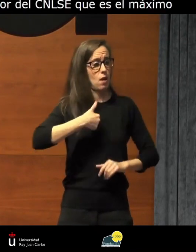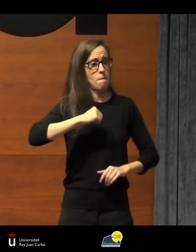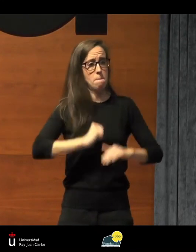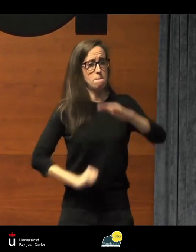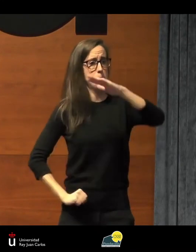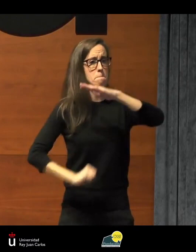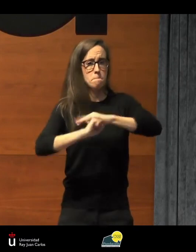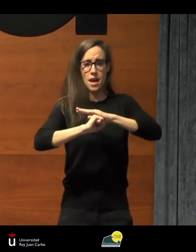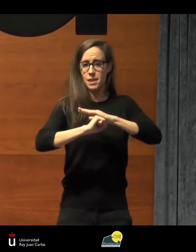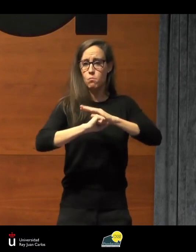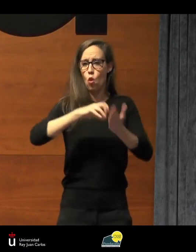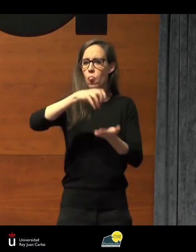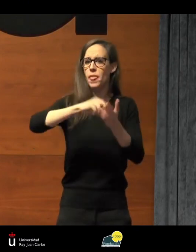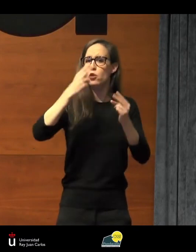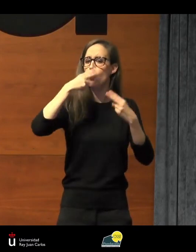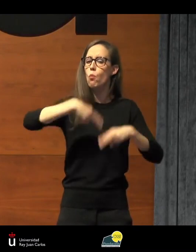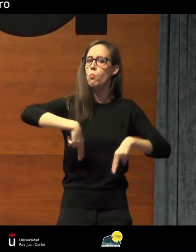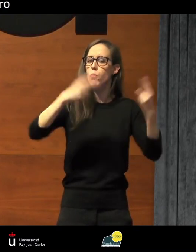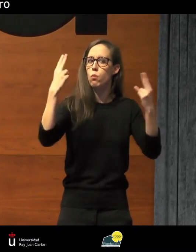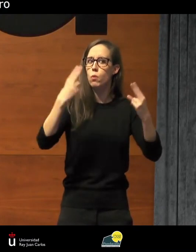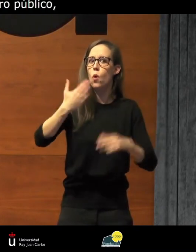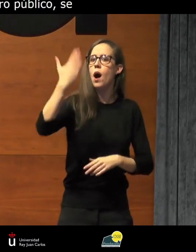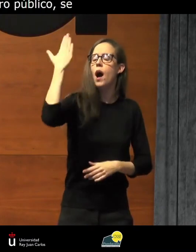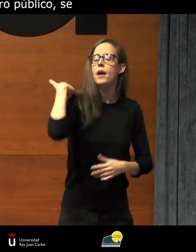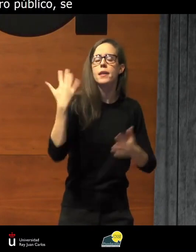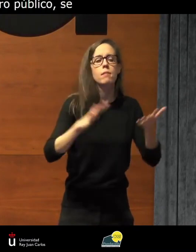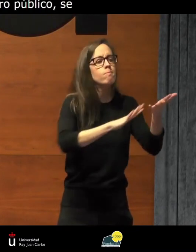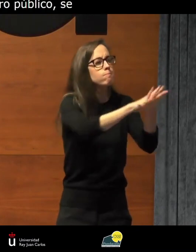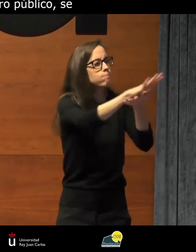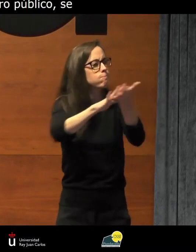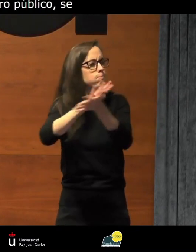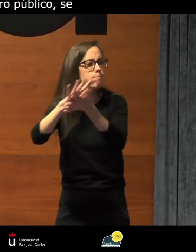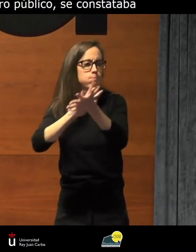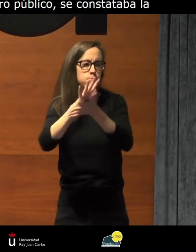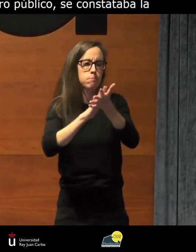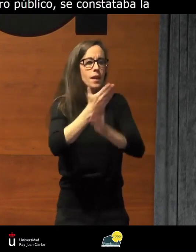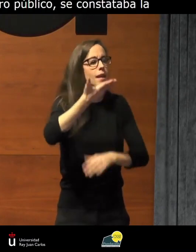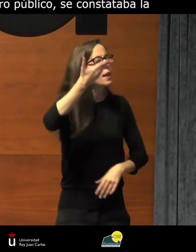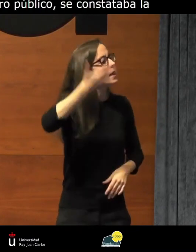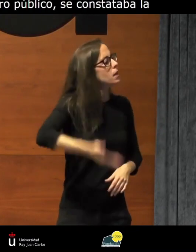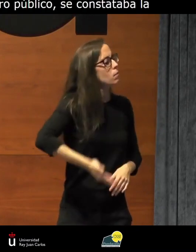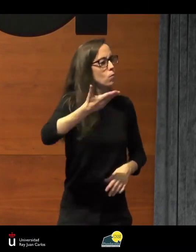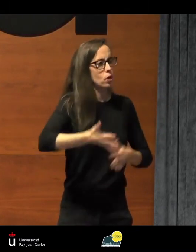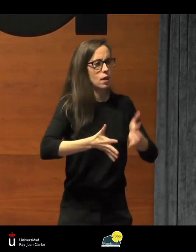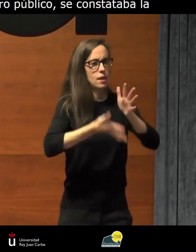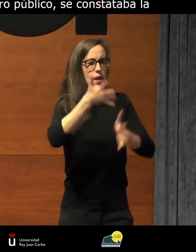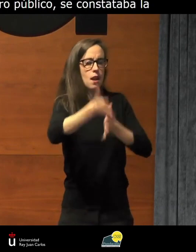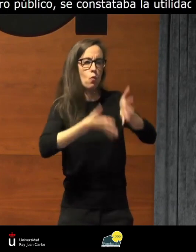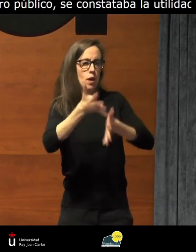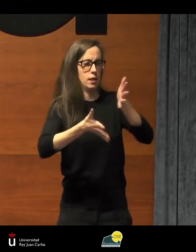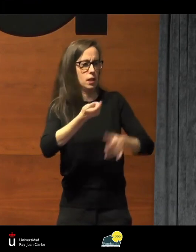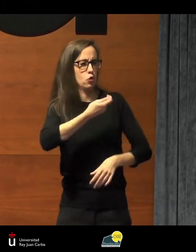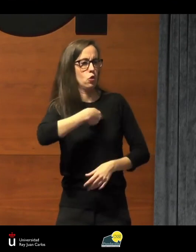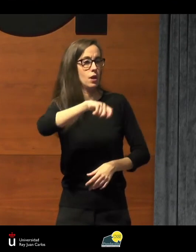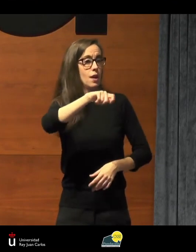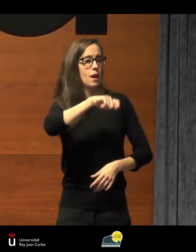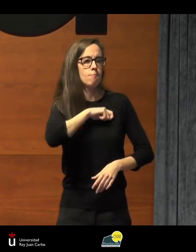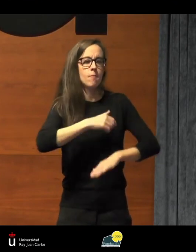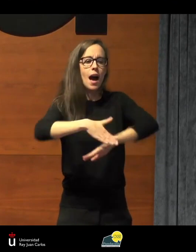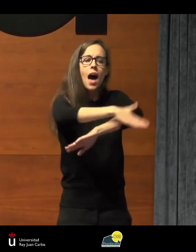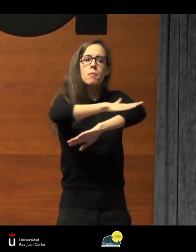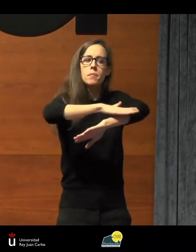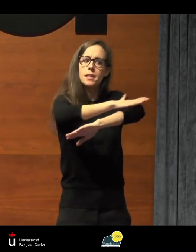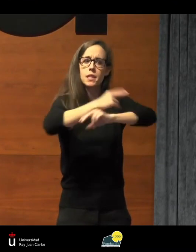se constataba la utilidad de esta instancia en la vitalidad de la lengua de signos española ante las